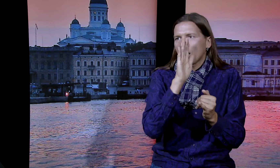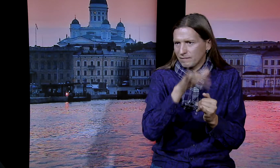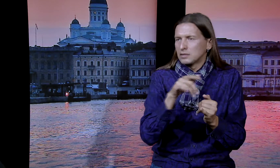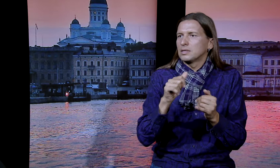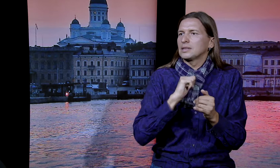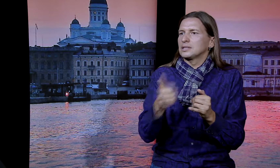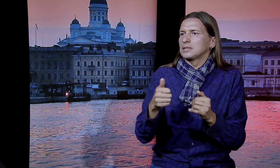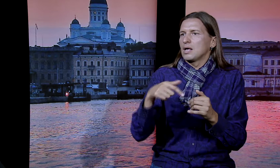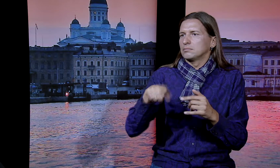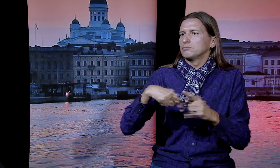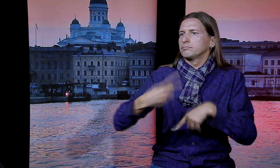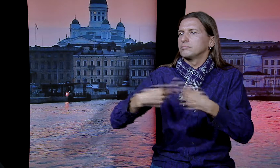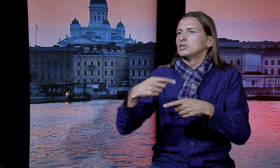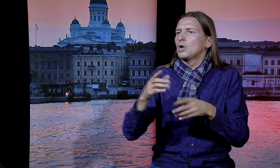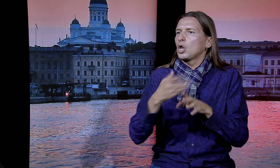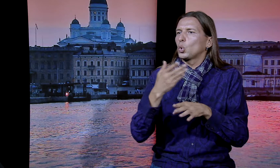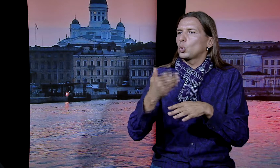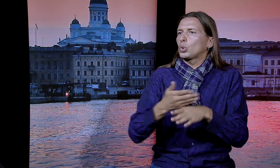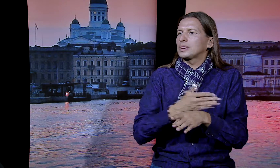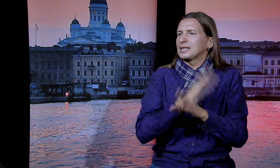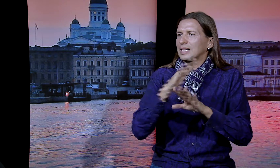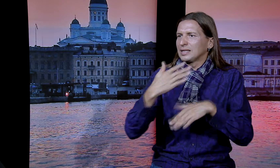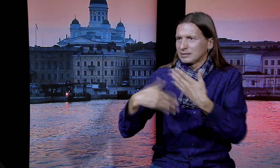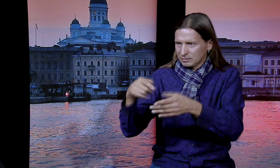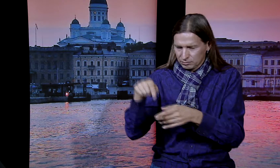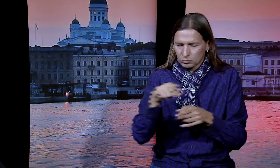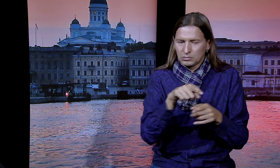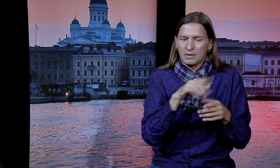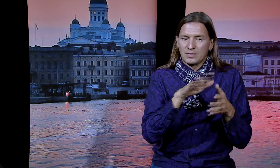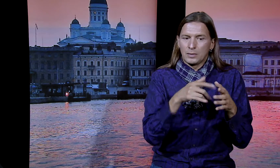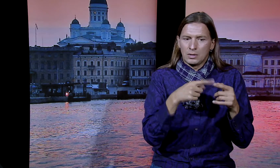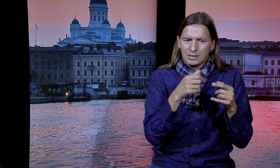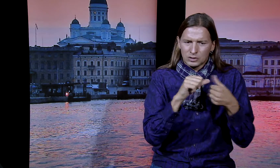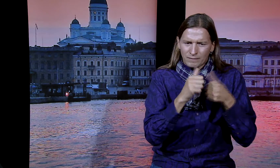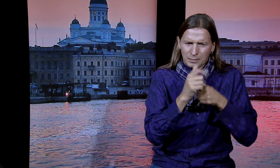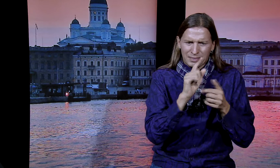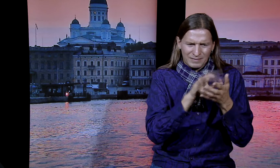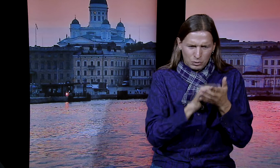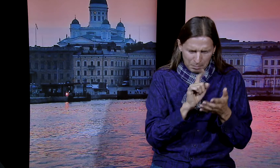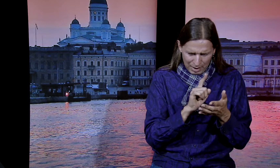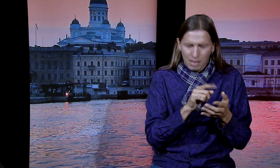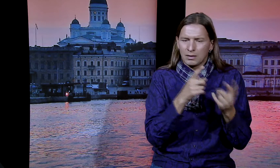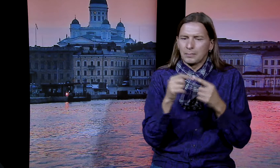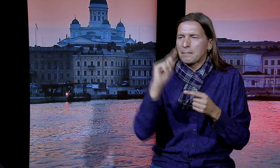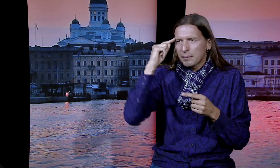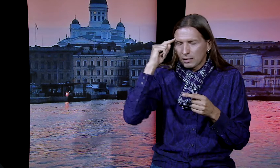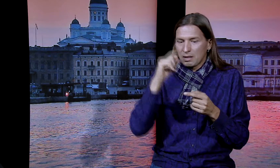sekä käyttöyhteydet esimerkkilauseineen, joita on useampia kustakin, niin kuin voit tästä nähdä.